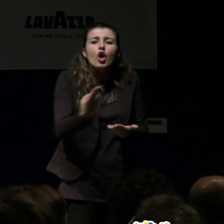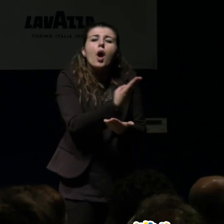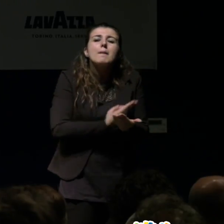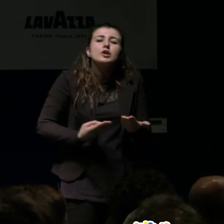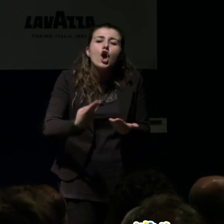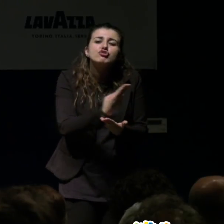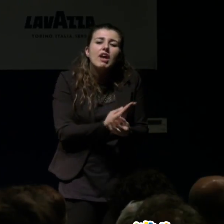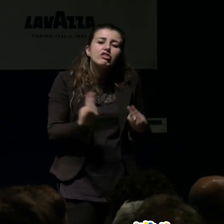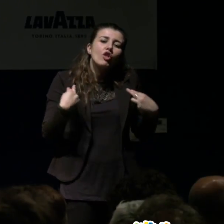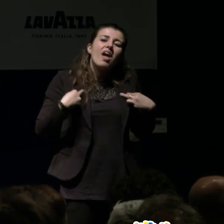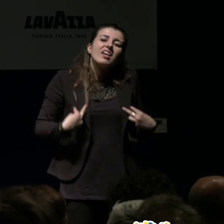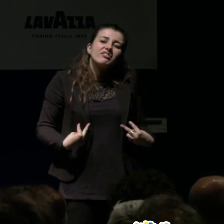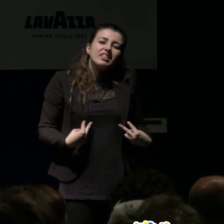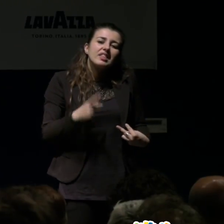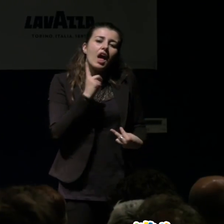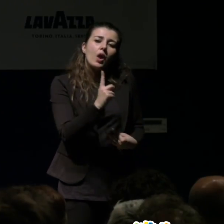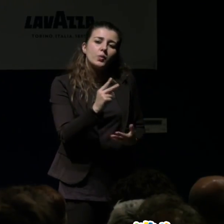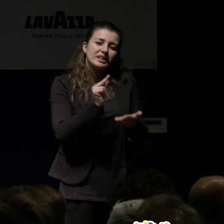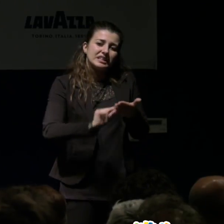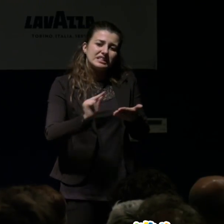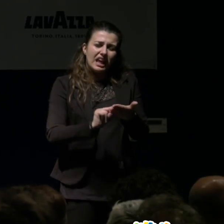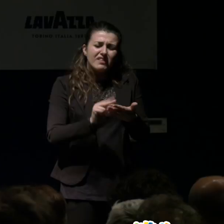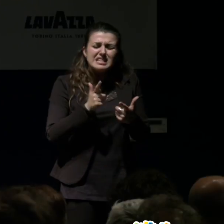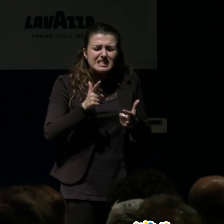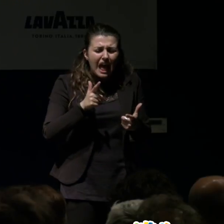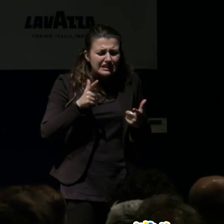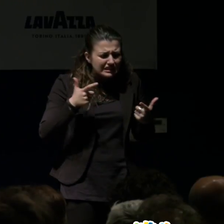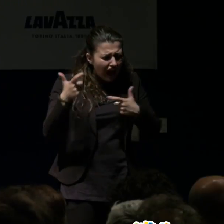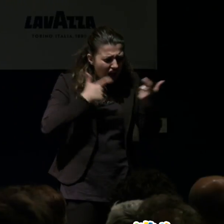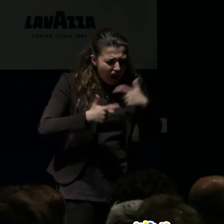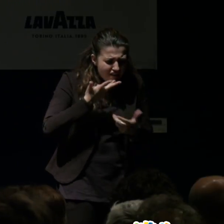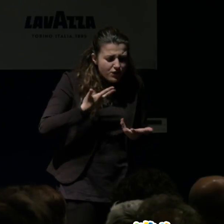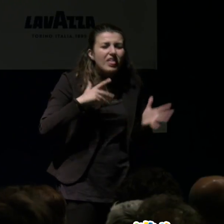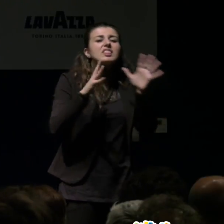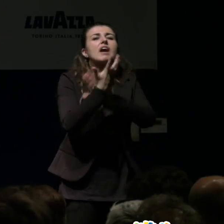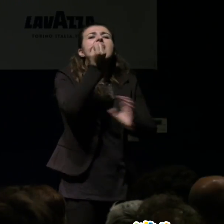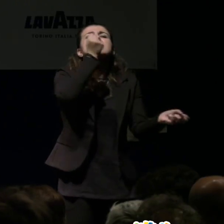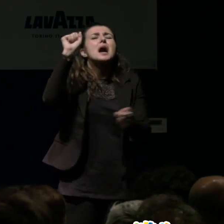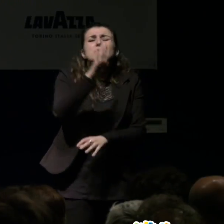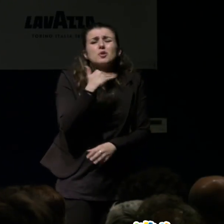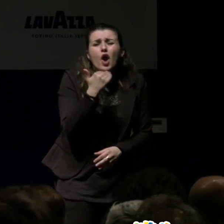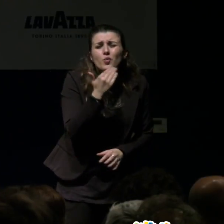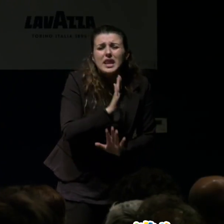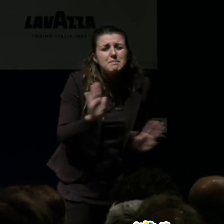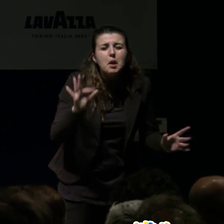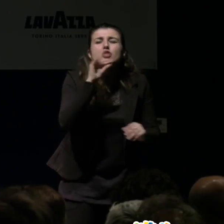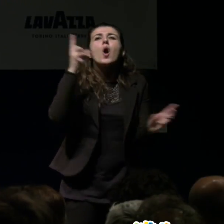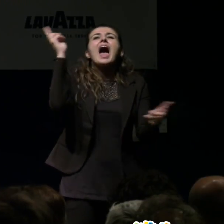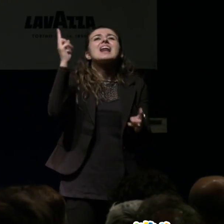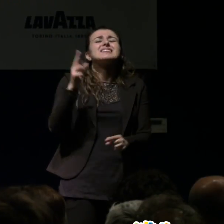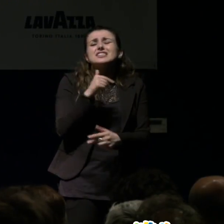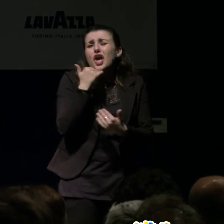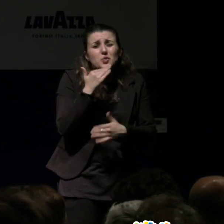di vita di cui scriveva senza l'ossessione di voler diventare artista bisognava essere artisti